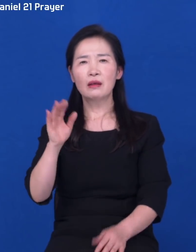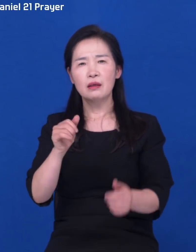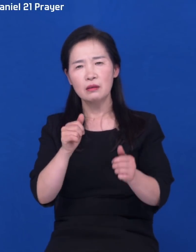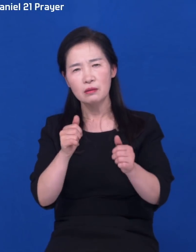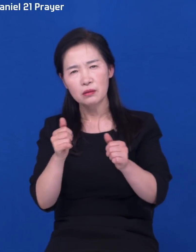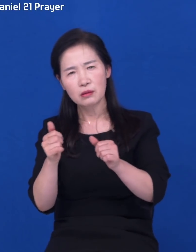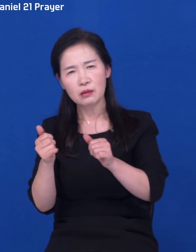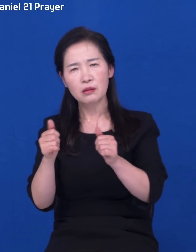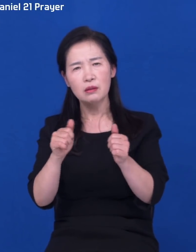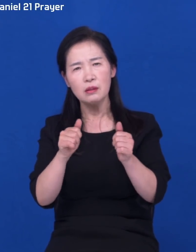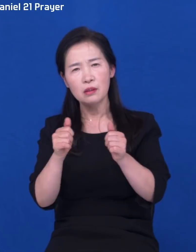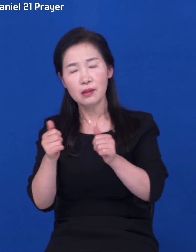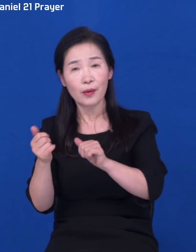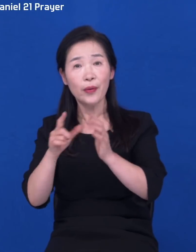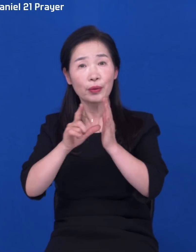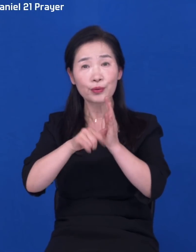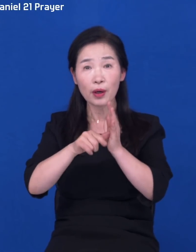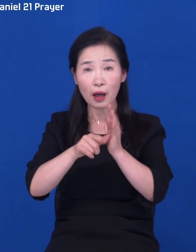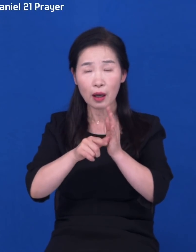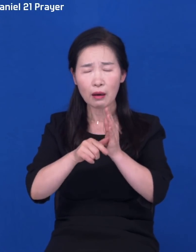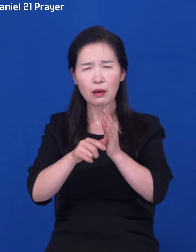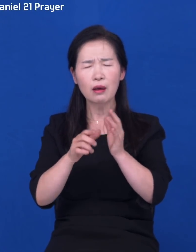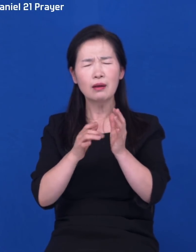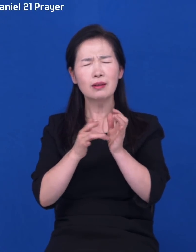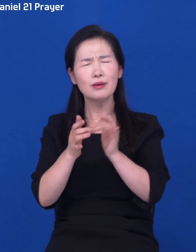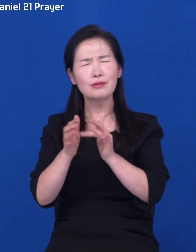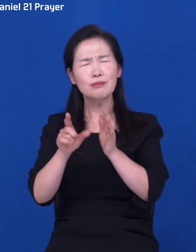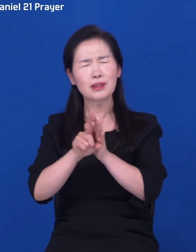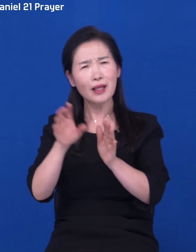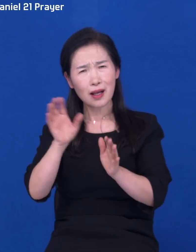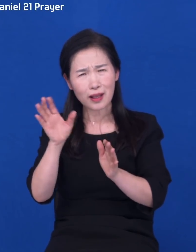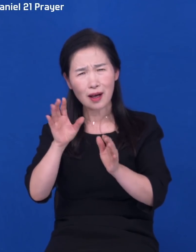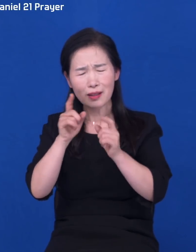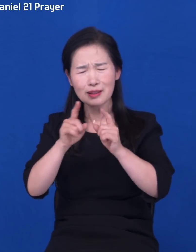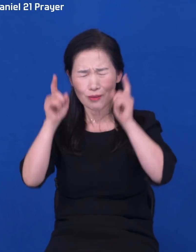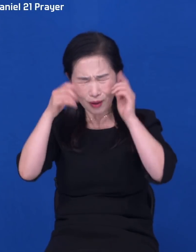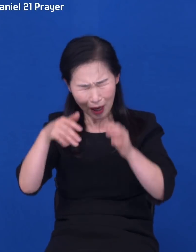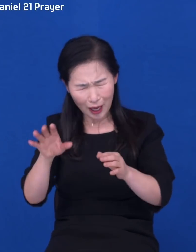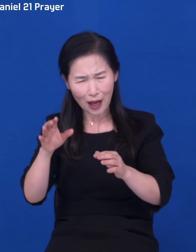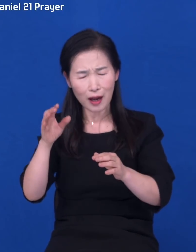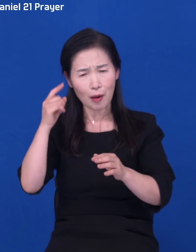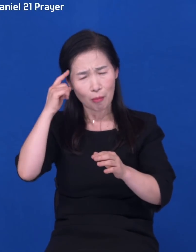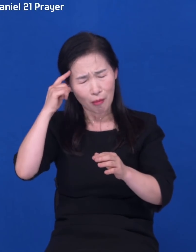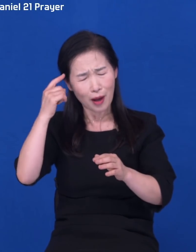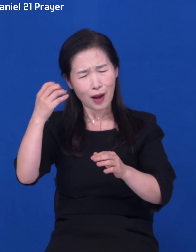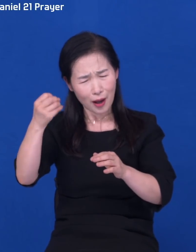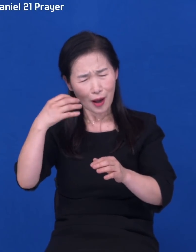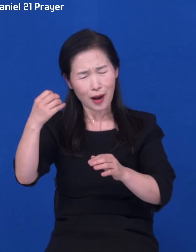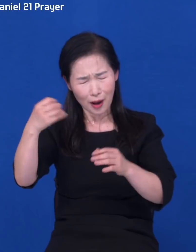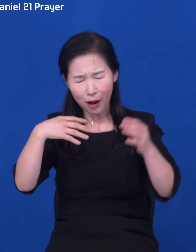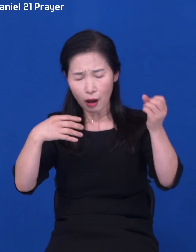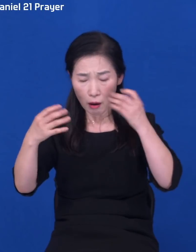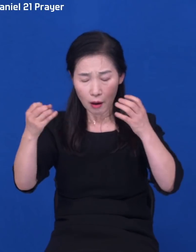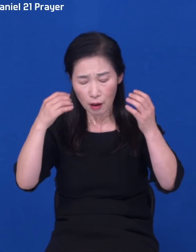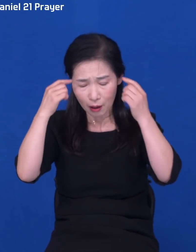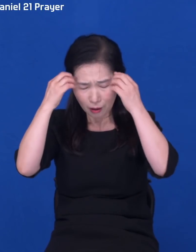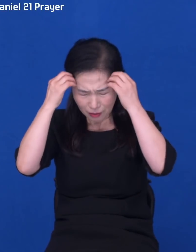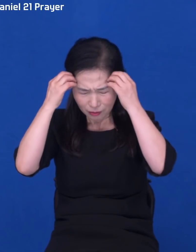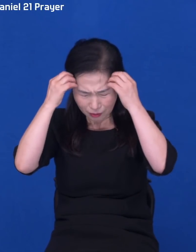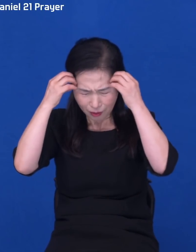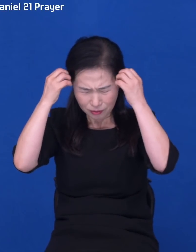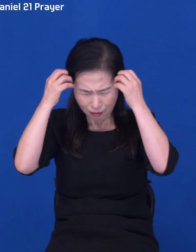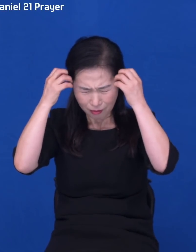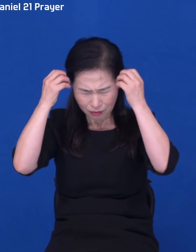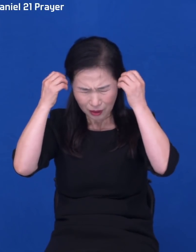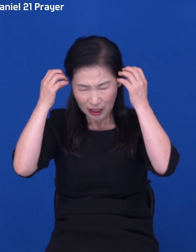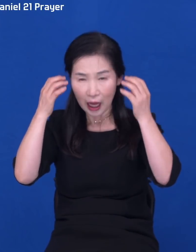순간에 예수 안 믿으면 지옥 가가 머릿속에서 계속 맴드는 거예요. 그래서 난 죽는다고 하지